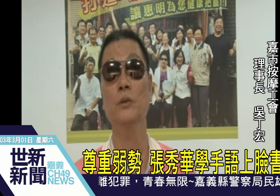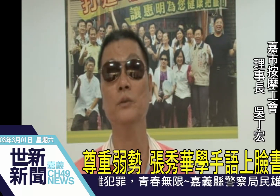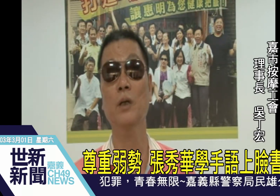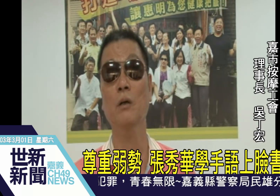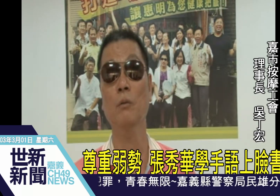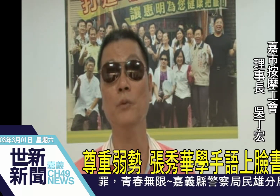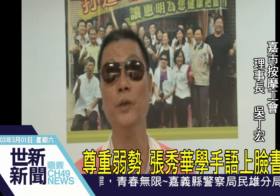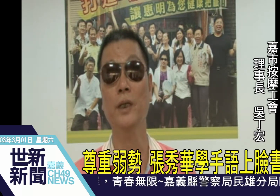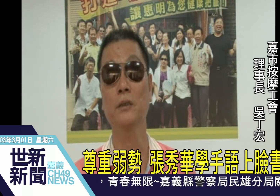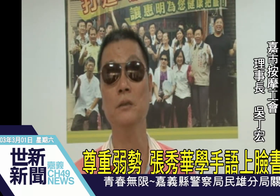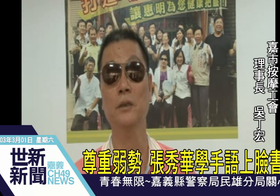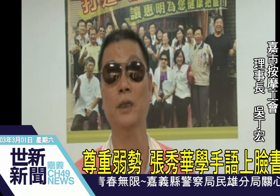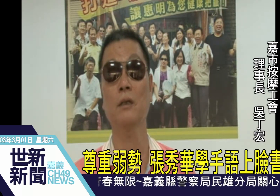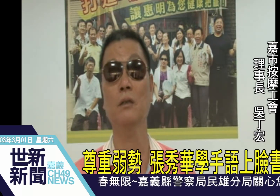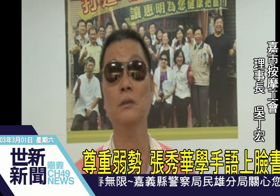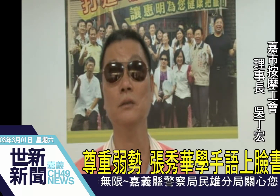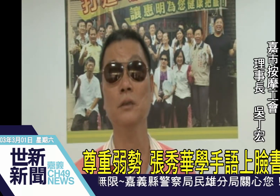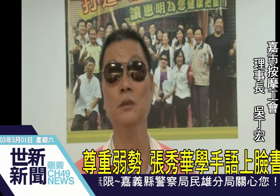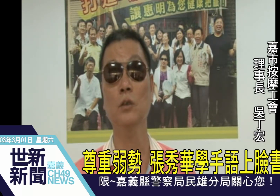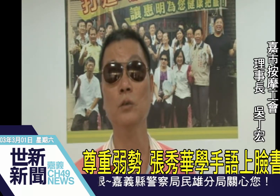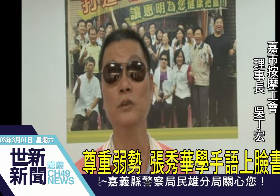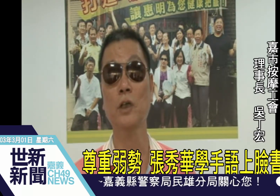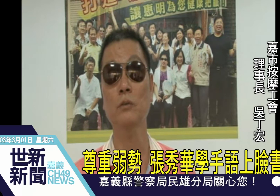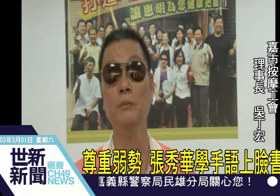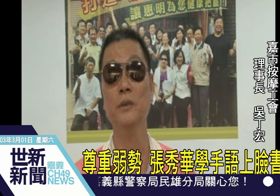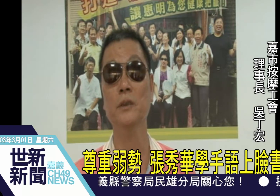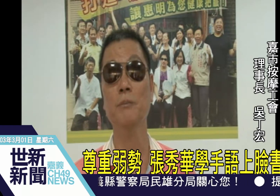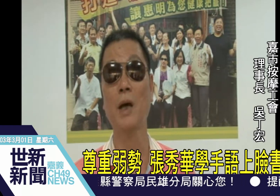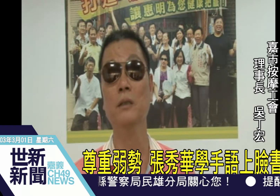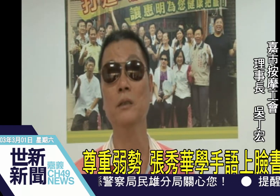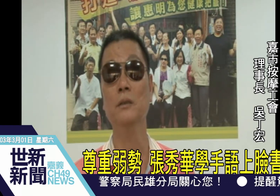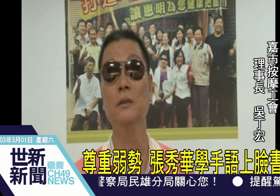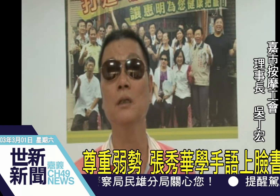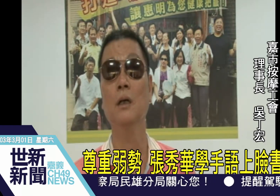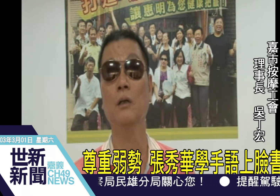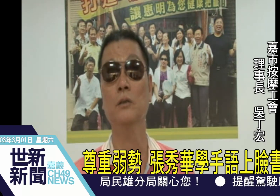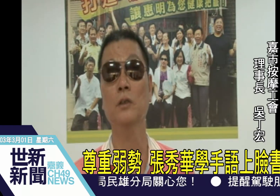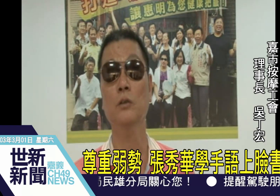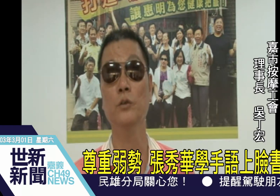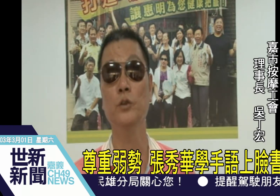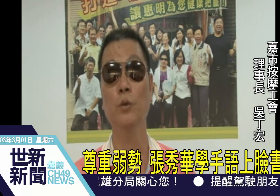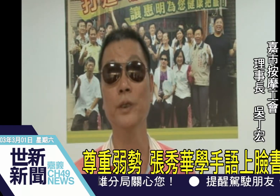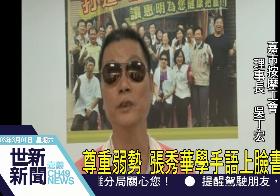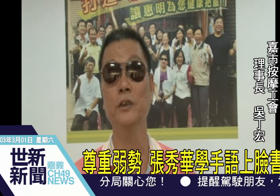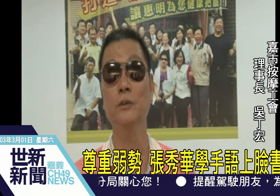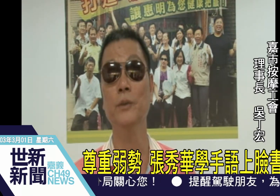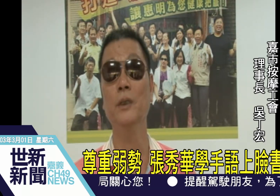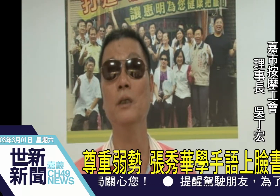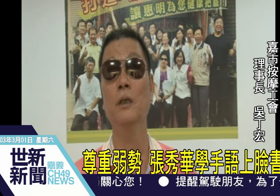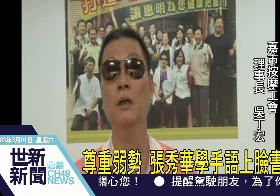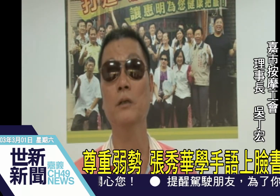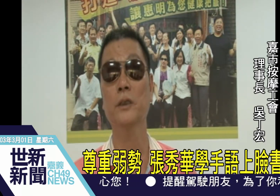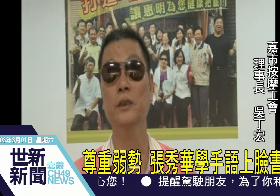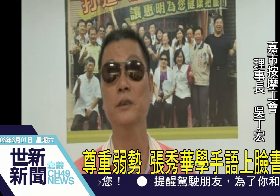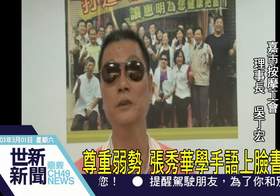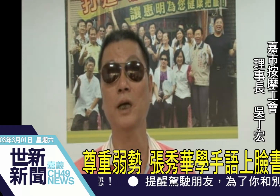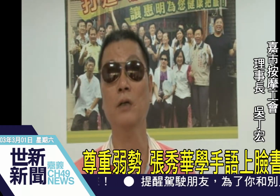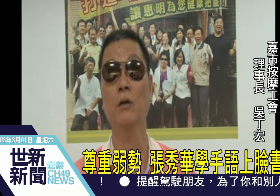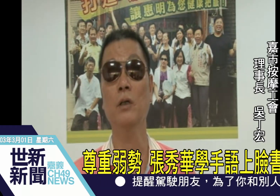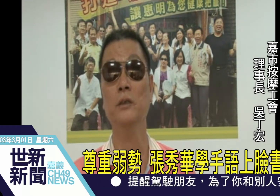望我们未来的市长能够照顾我们这些帮人，能够有就业的机会。在这个市场自